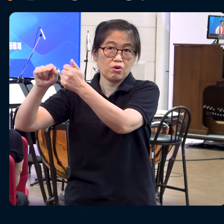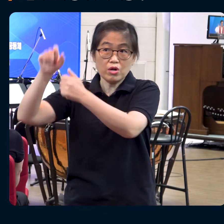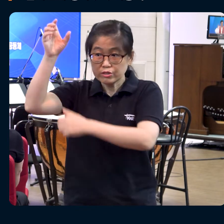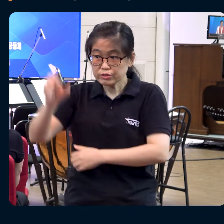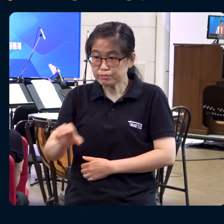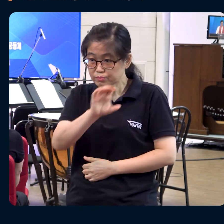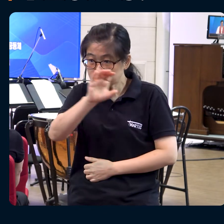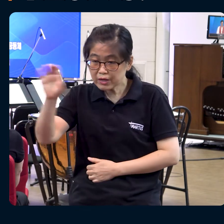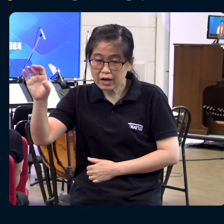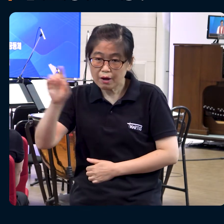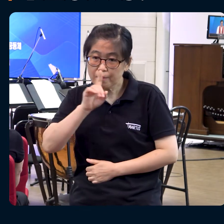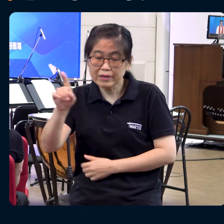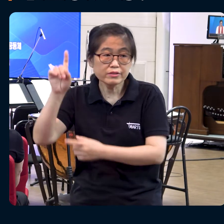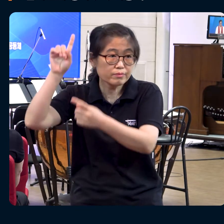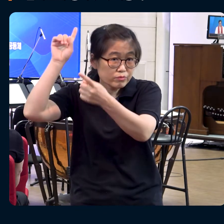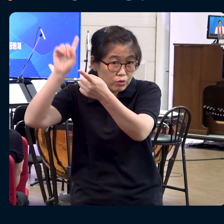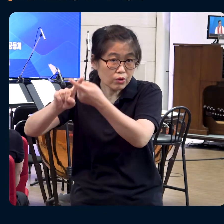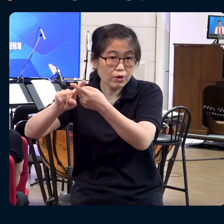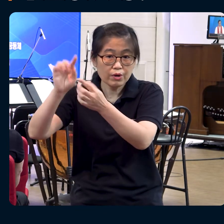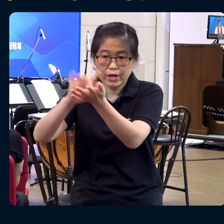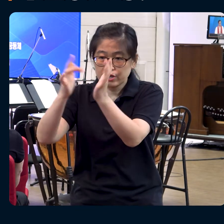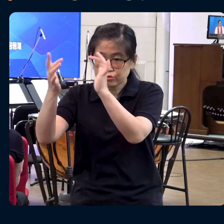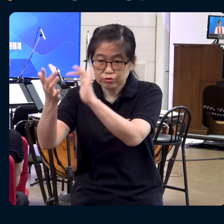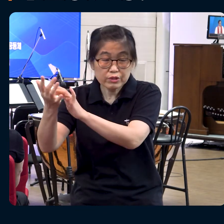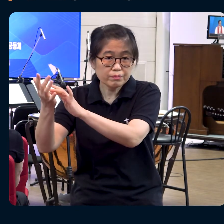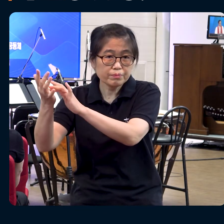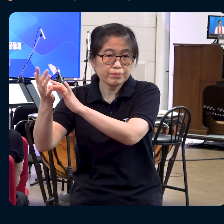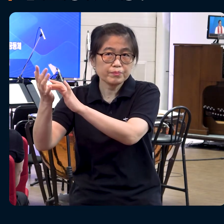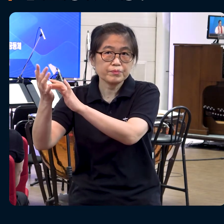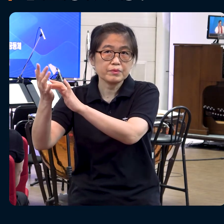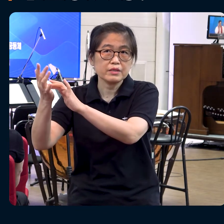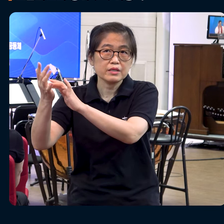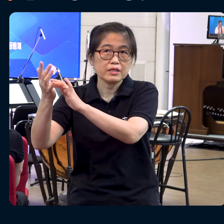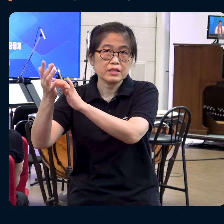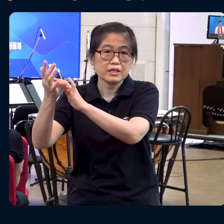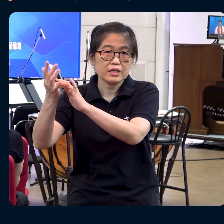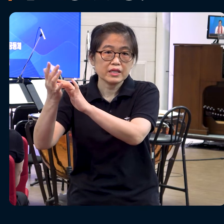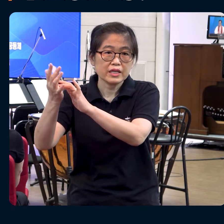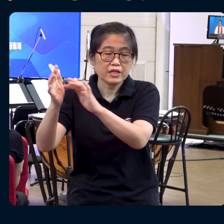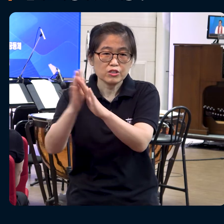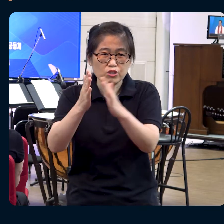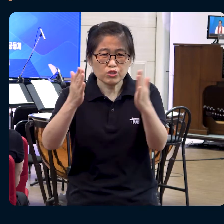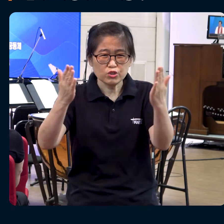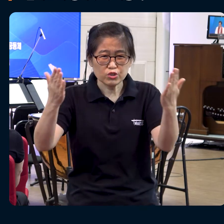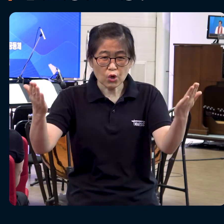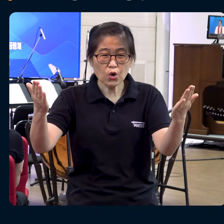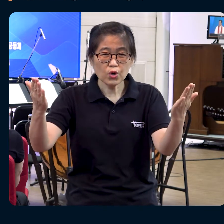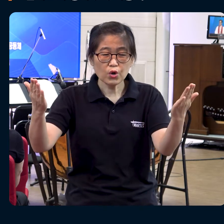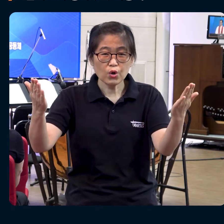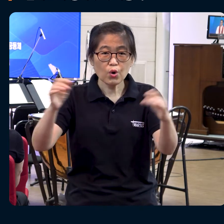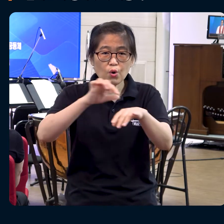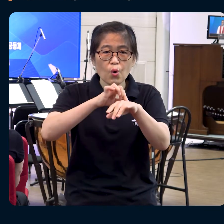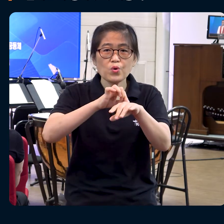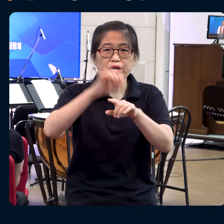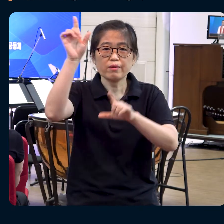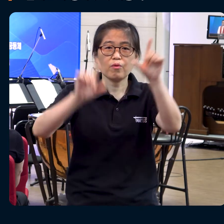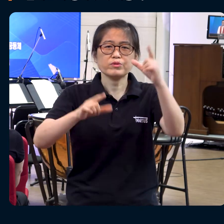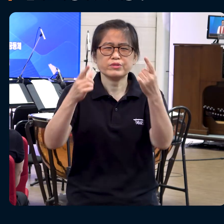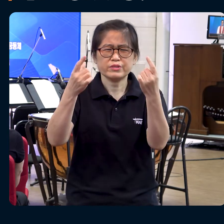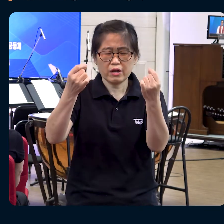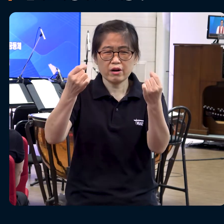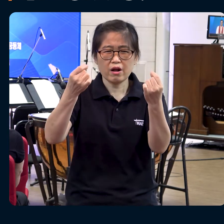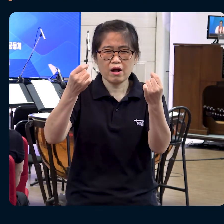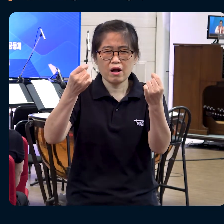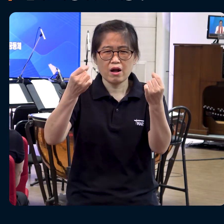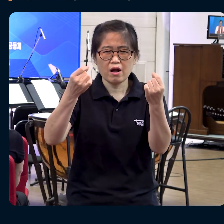아닙니까? 십자가는요, 말씀 그대로 우리 예수님께서 그 쪼갠 고기처럼 그렇게 찢기신